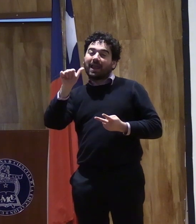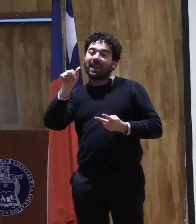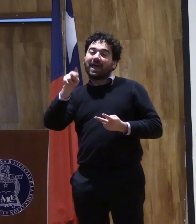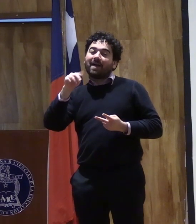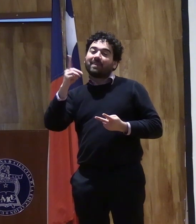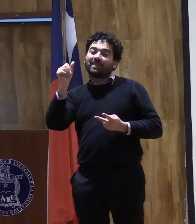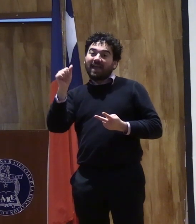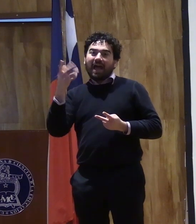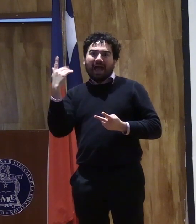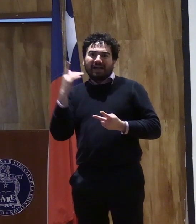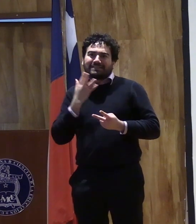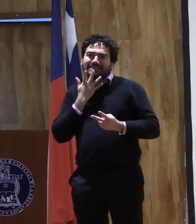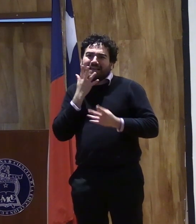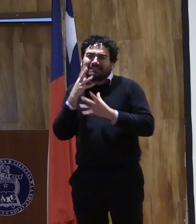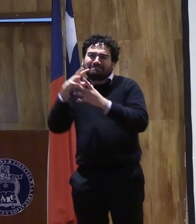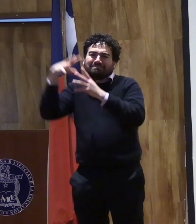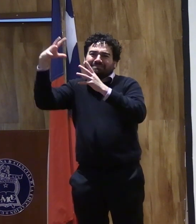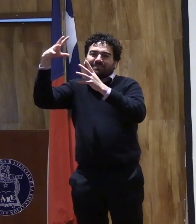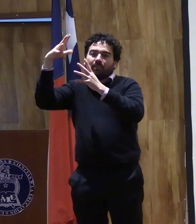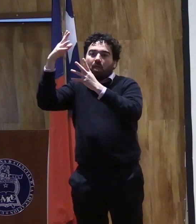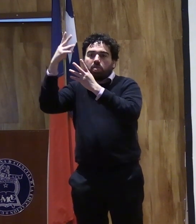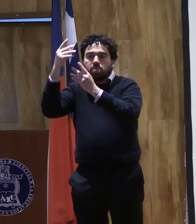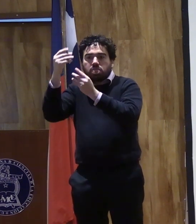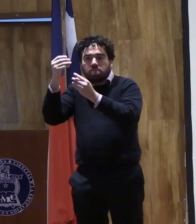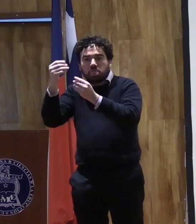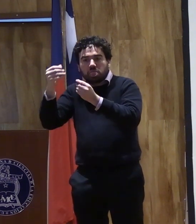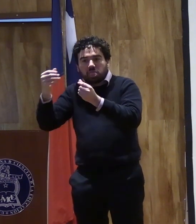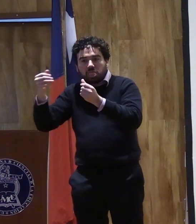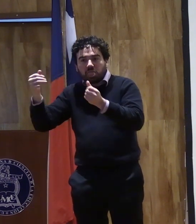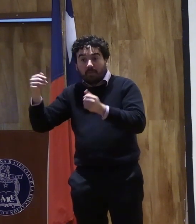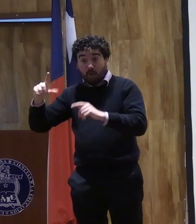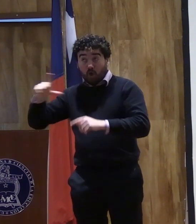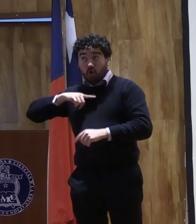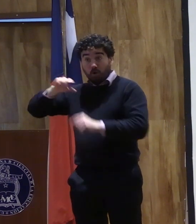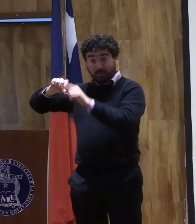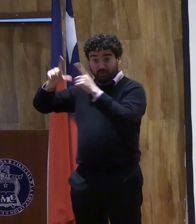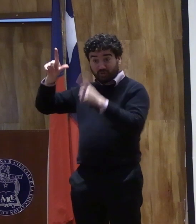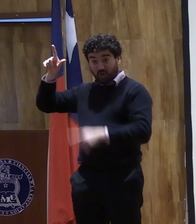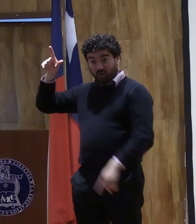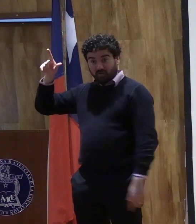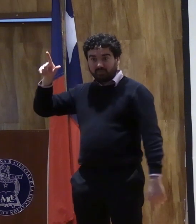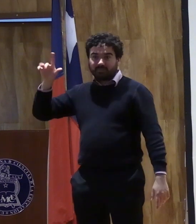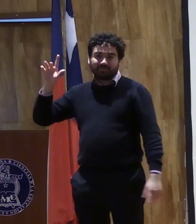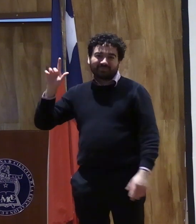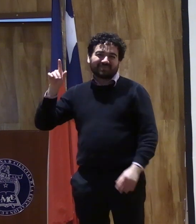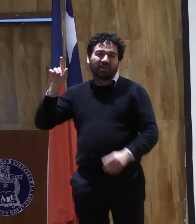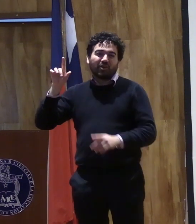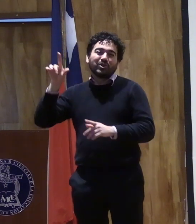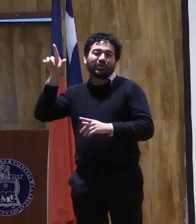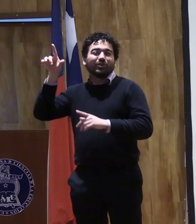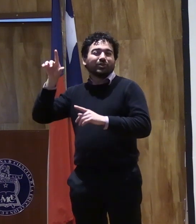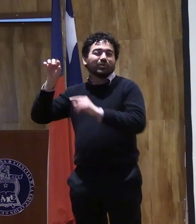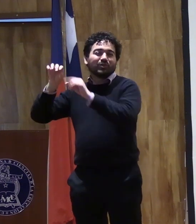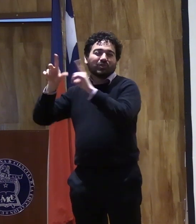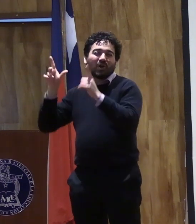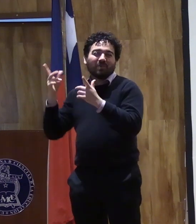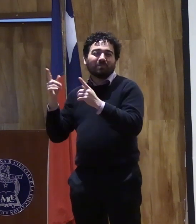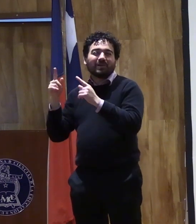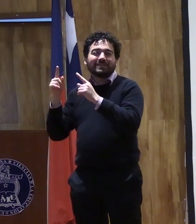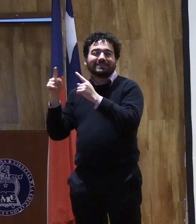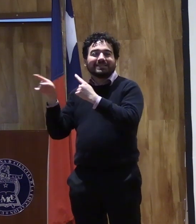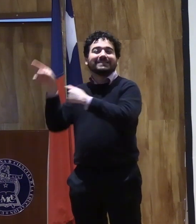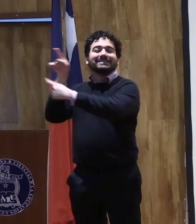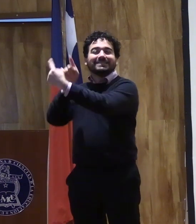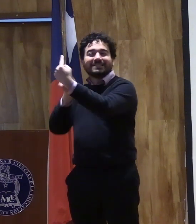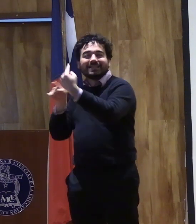agigantados. Pero eso, la culpa no la tiene el Sol. El Sol tiene ciclos. Incluso